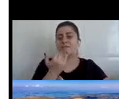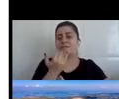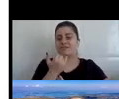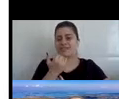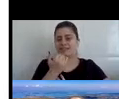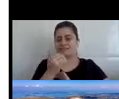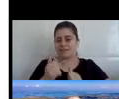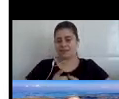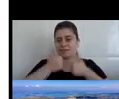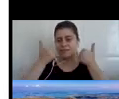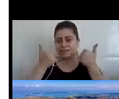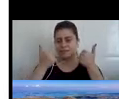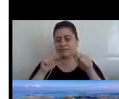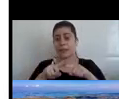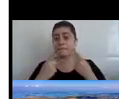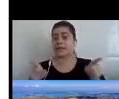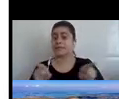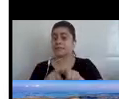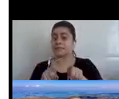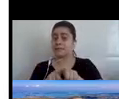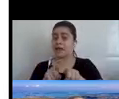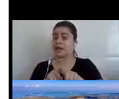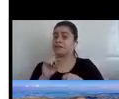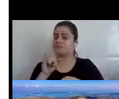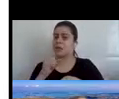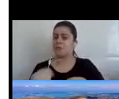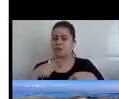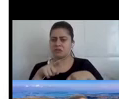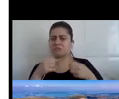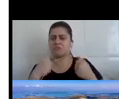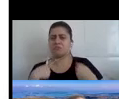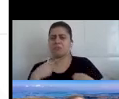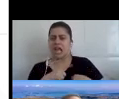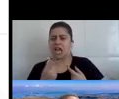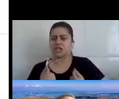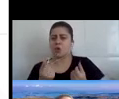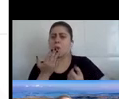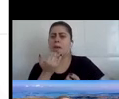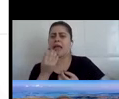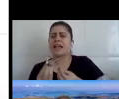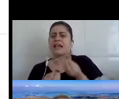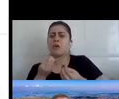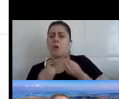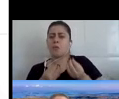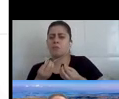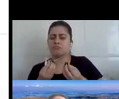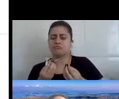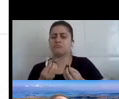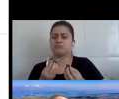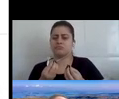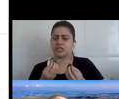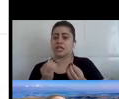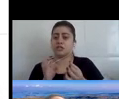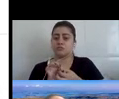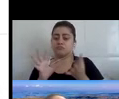muito fundamentada na questão do acesso e da disponibilidade de alimentos. Então, aqui só para explicar esse caso